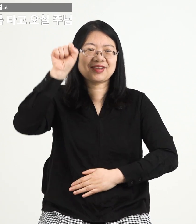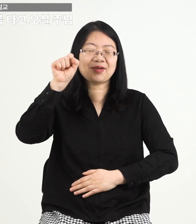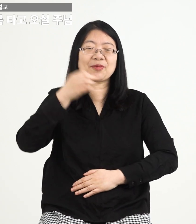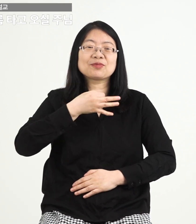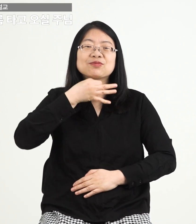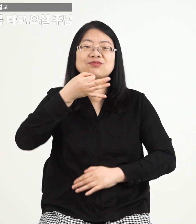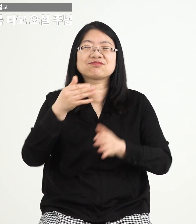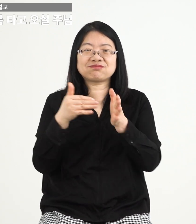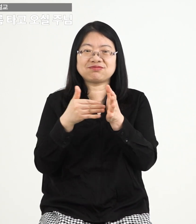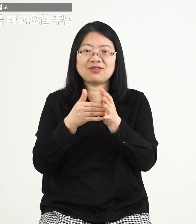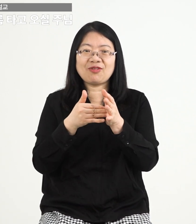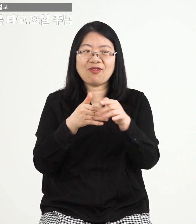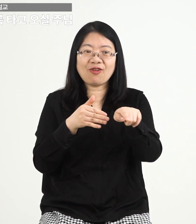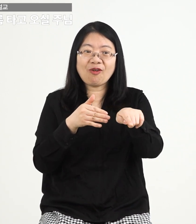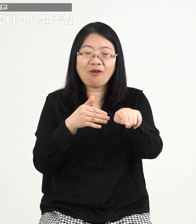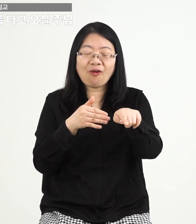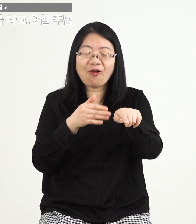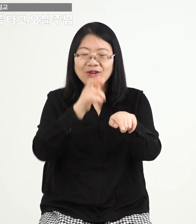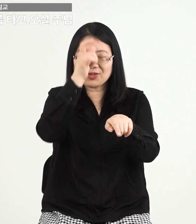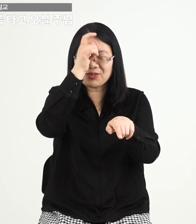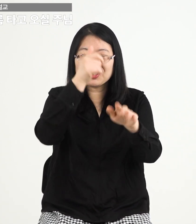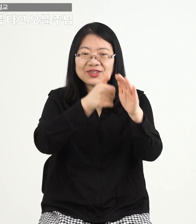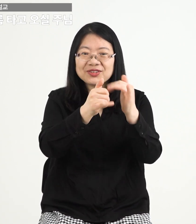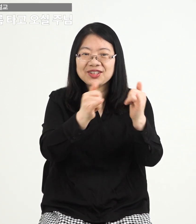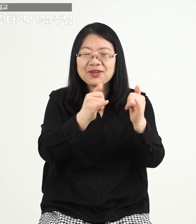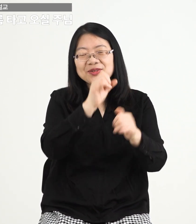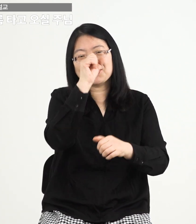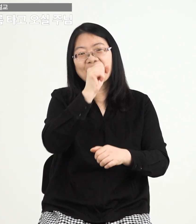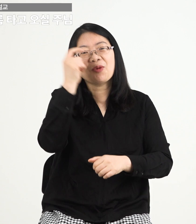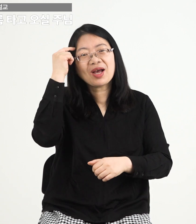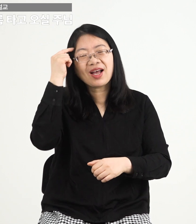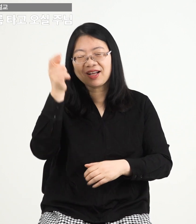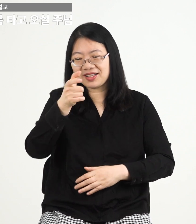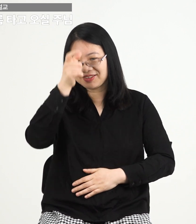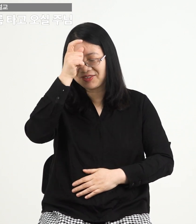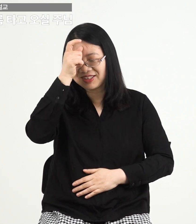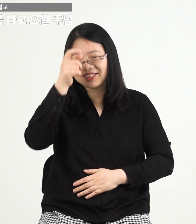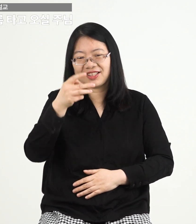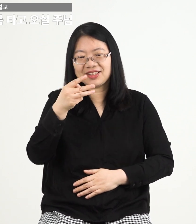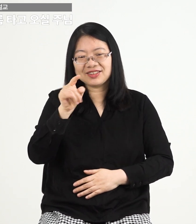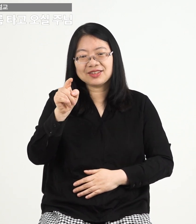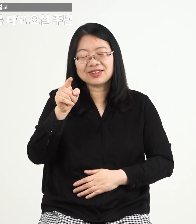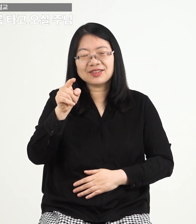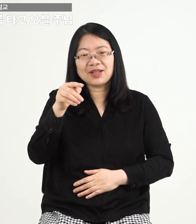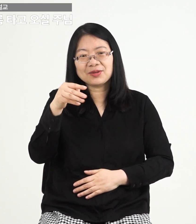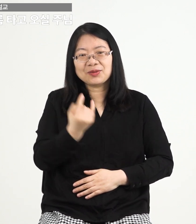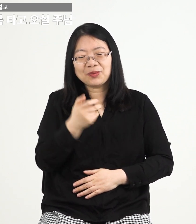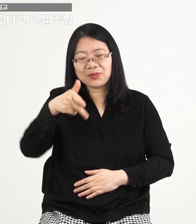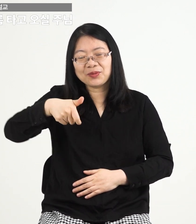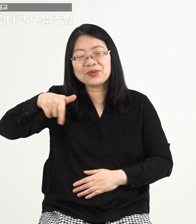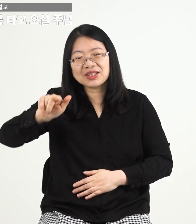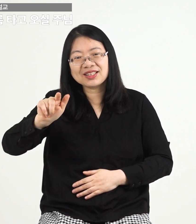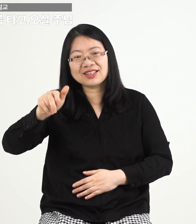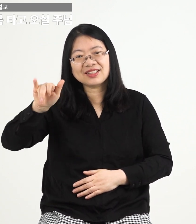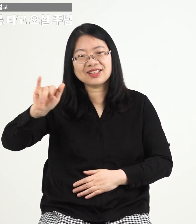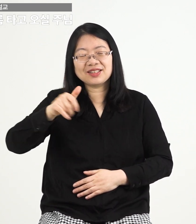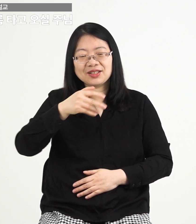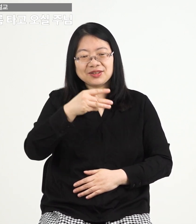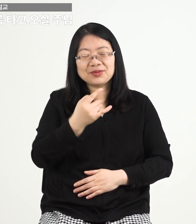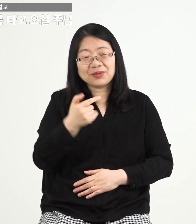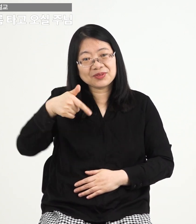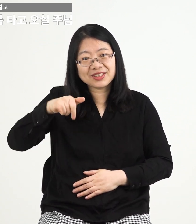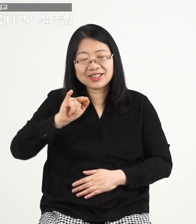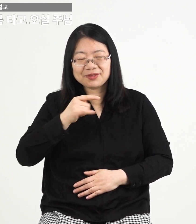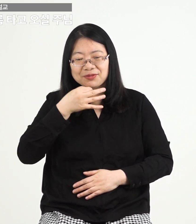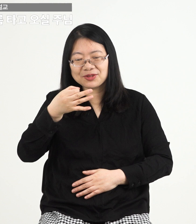응원가로 불렀죠. 근데 좋아하더라고요. 터키 그러니까. 네. 근데 최근에